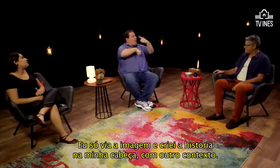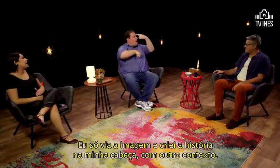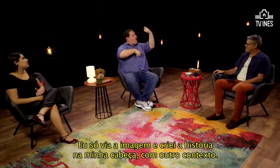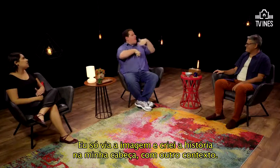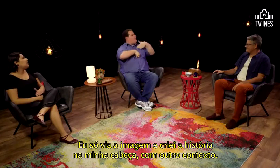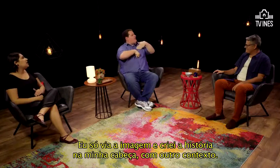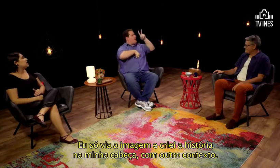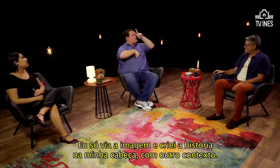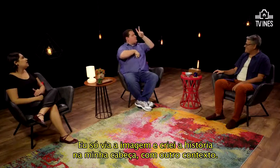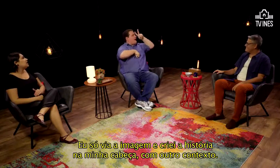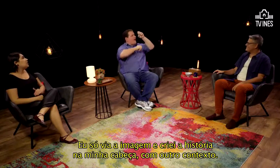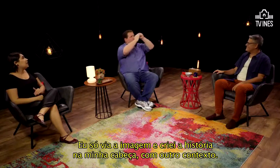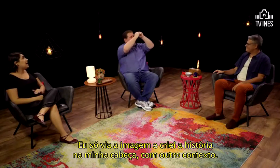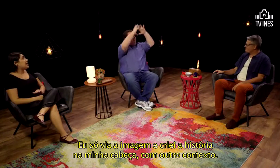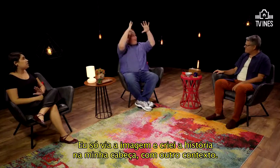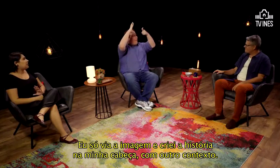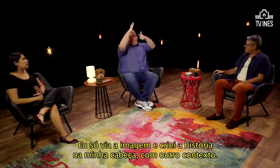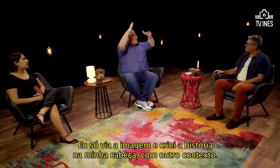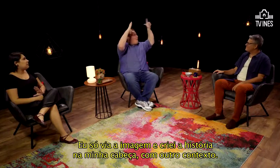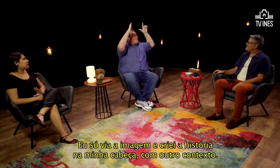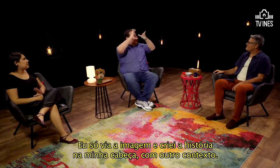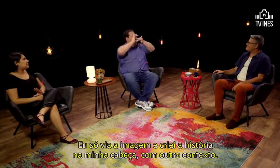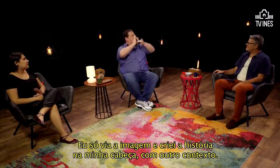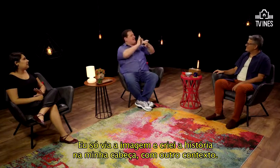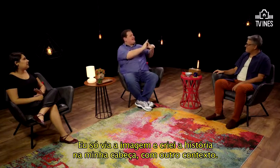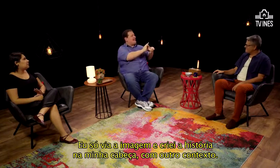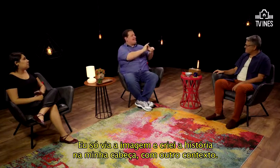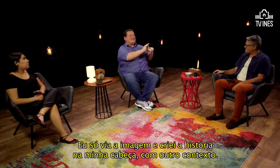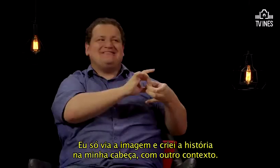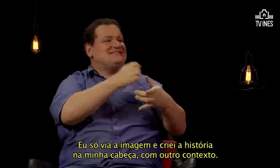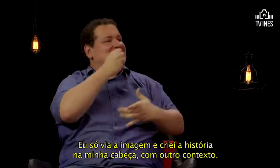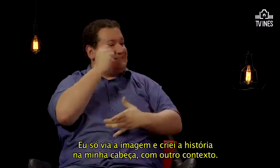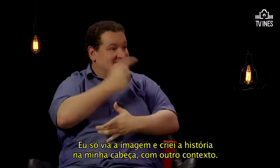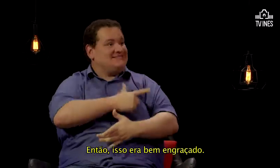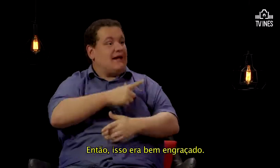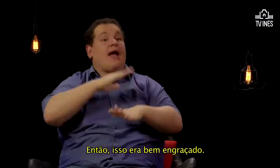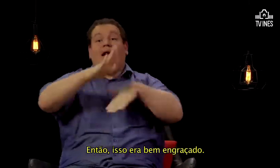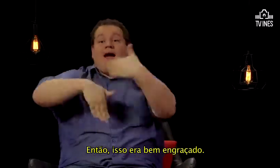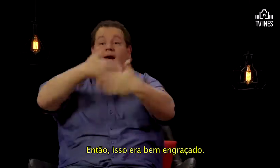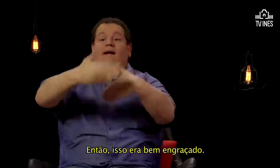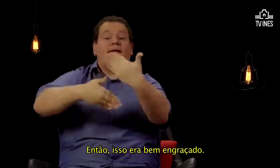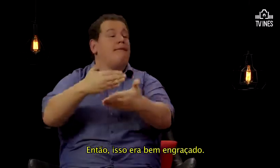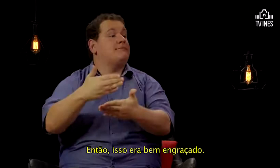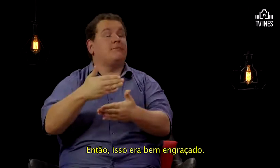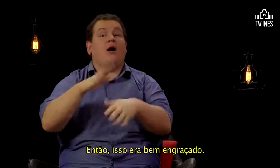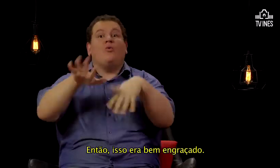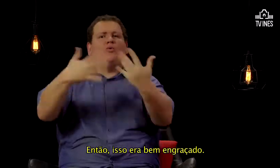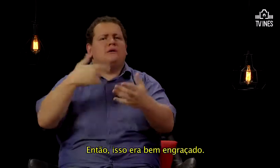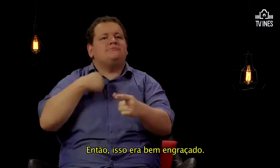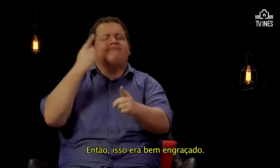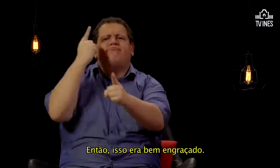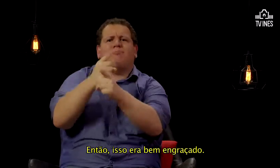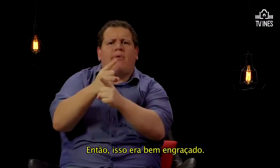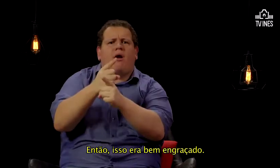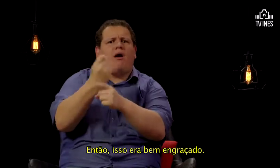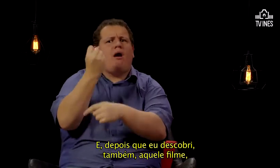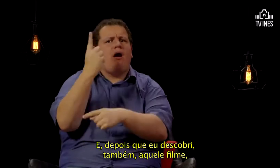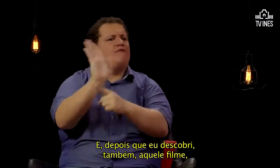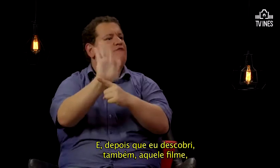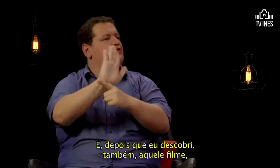imagem. E eu criei a história na minha cabeça. Com outro contexto. Então, isso era bem engraçado. E depois que eu